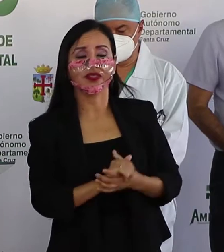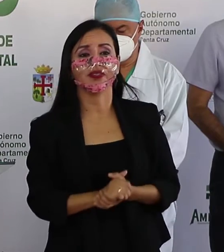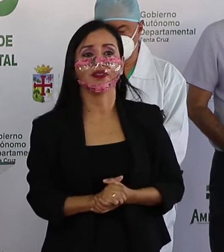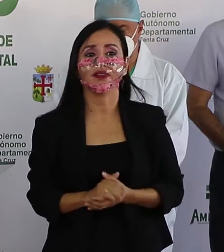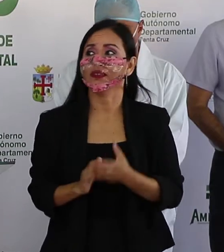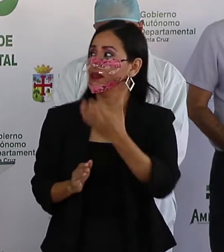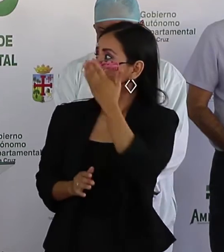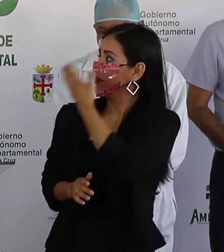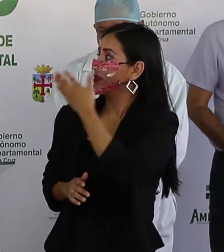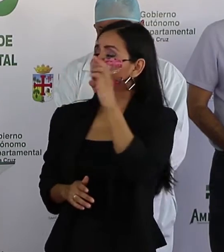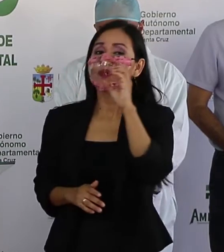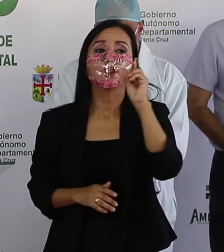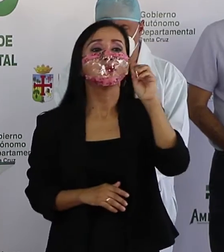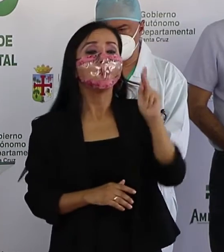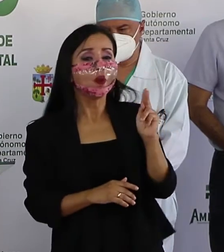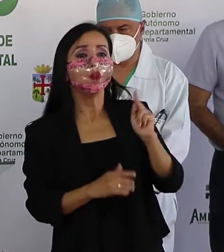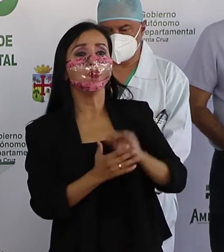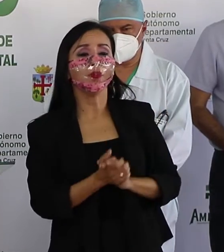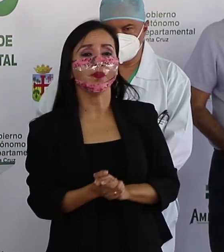el señor Hou